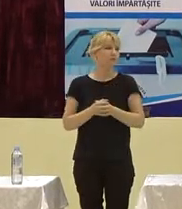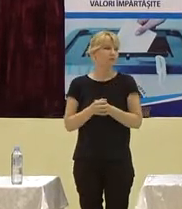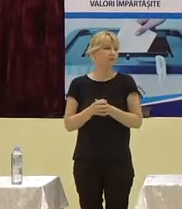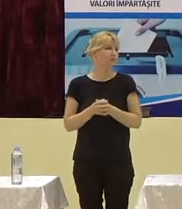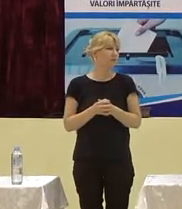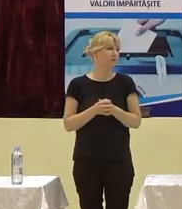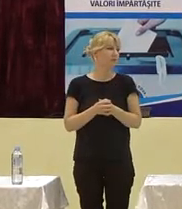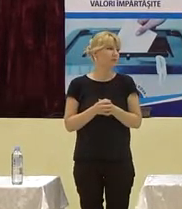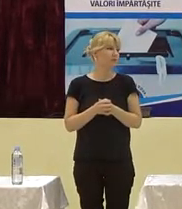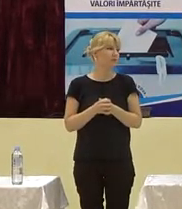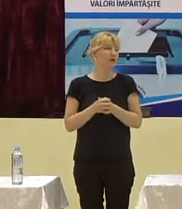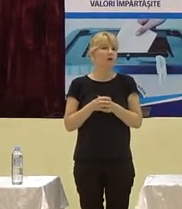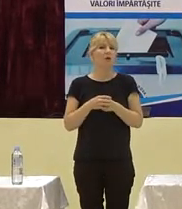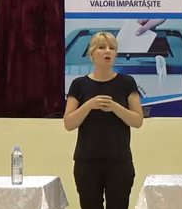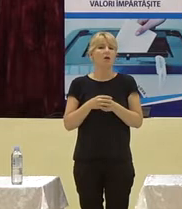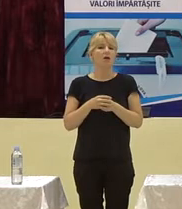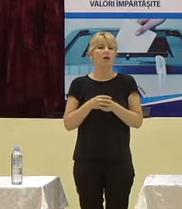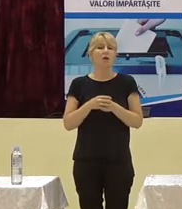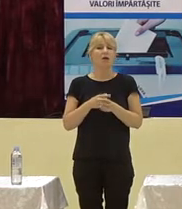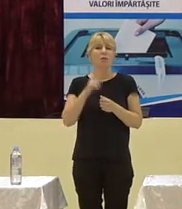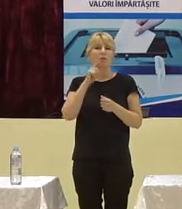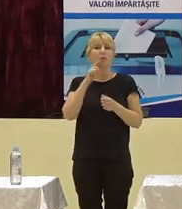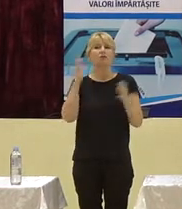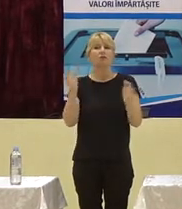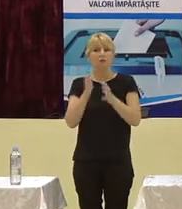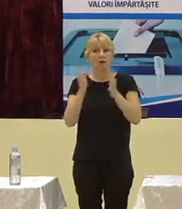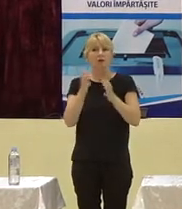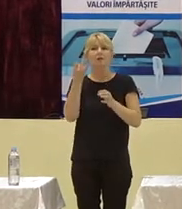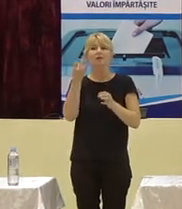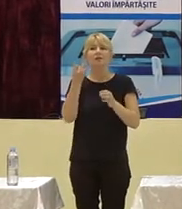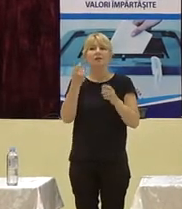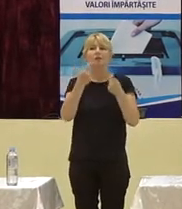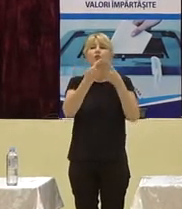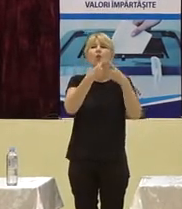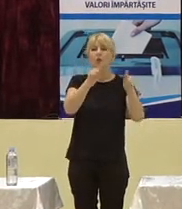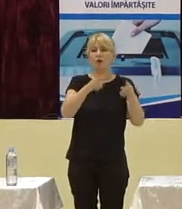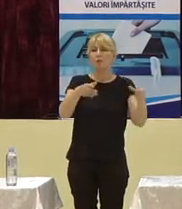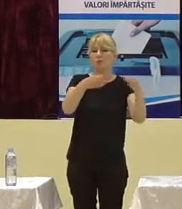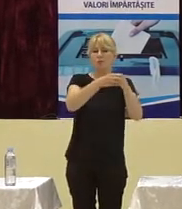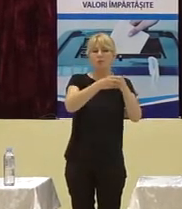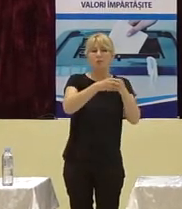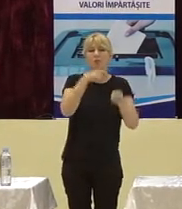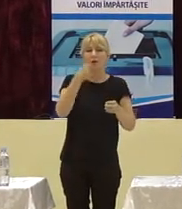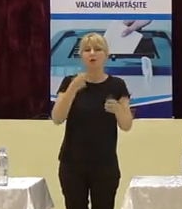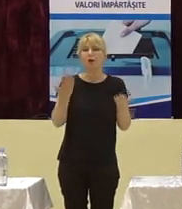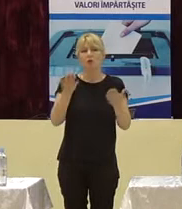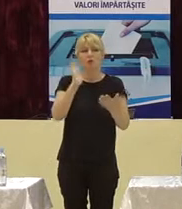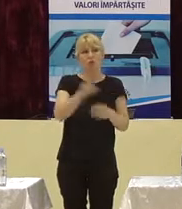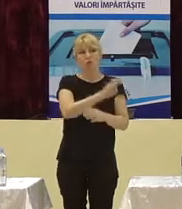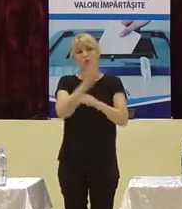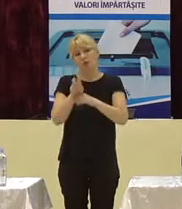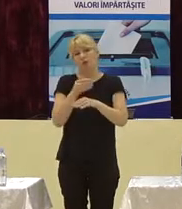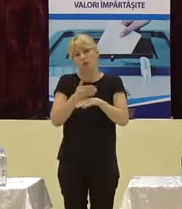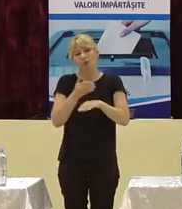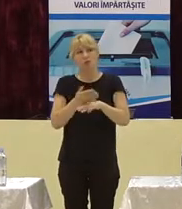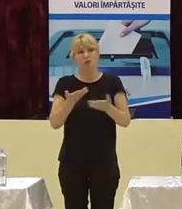În același timp vom păstra pe masă și numele partidelor care ar fi trebuit să se prezinte astăzi la dezbateri,